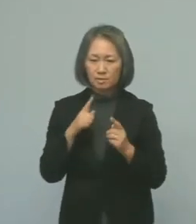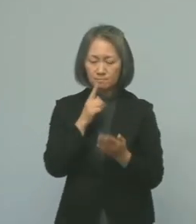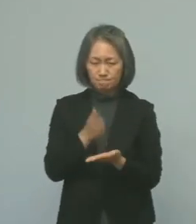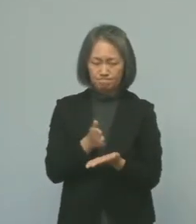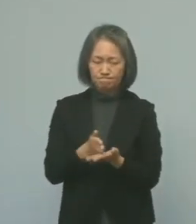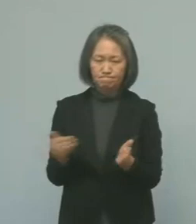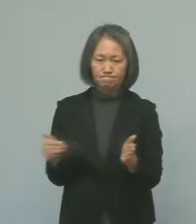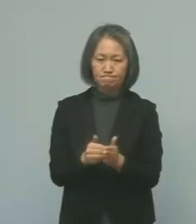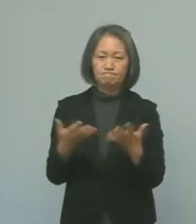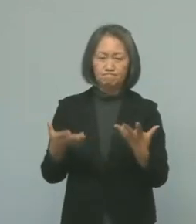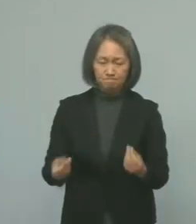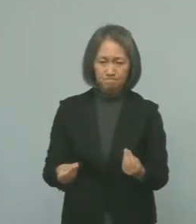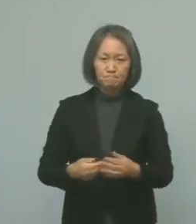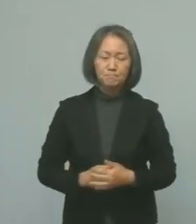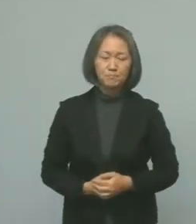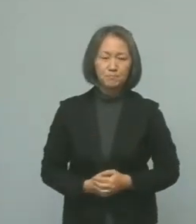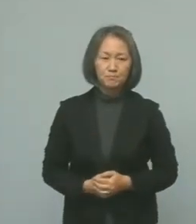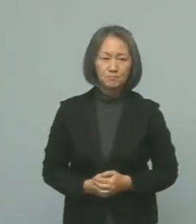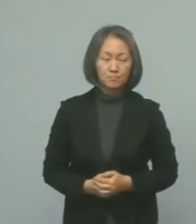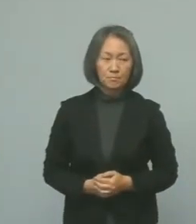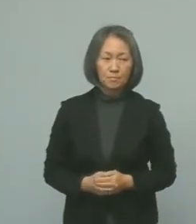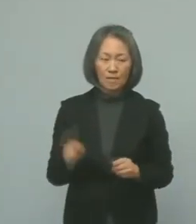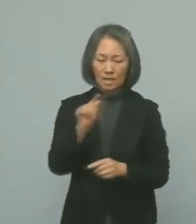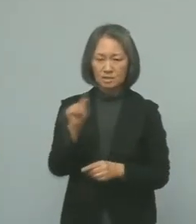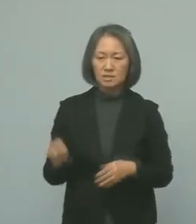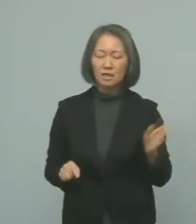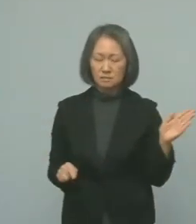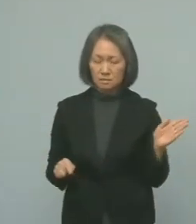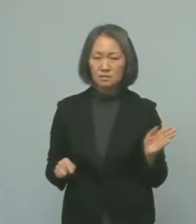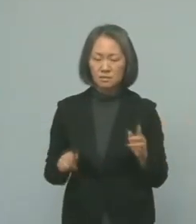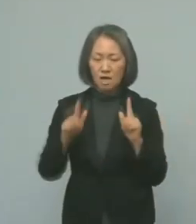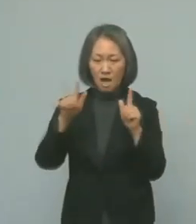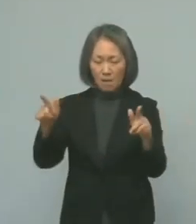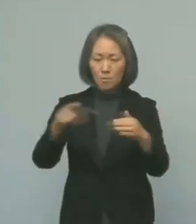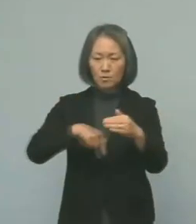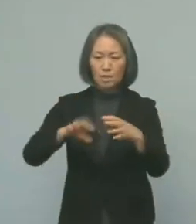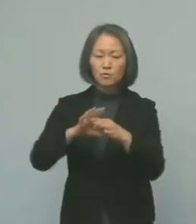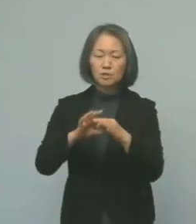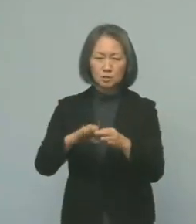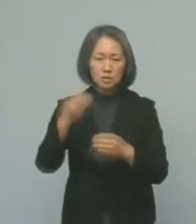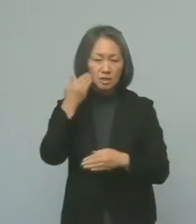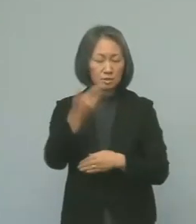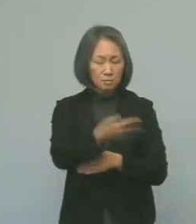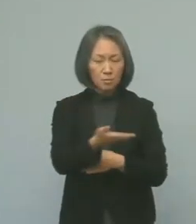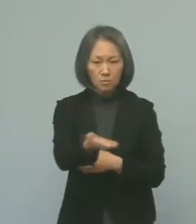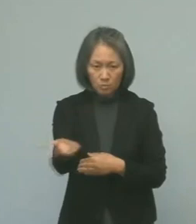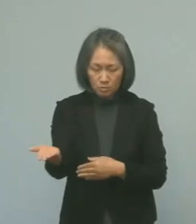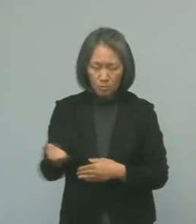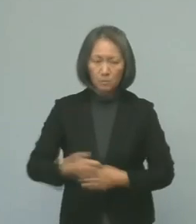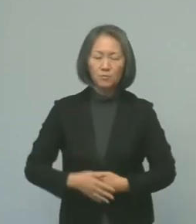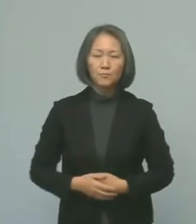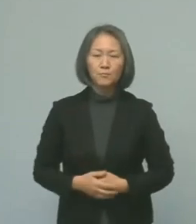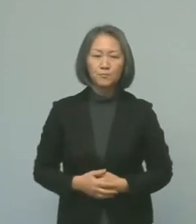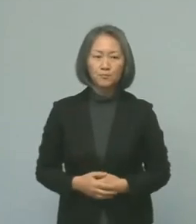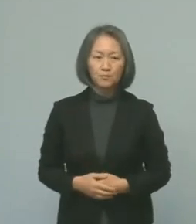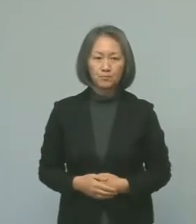上です。 はい、それでは発表内容に関しまして、記者の皆様からご質問がありましたらお願いいたします